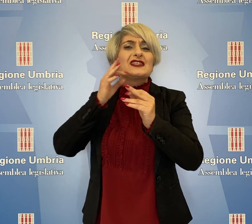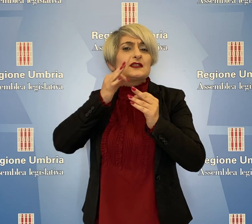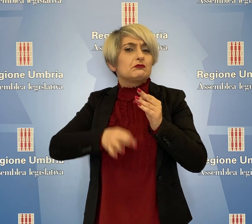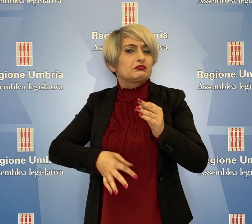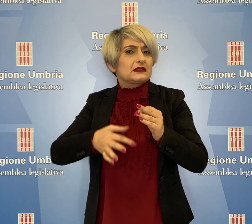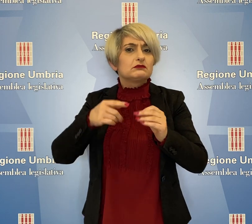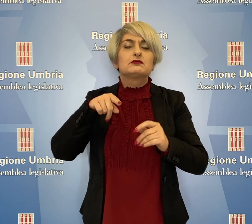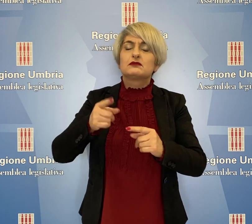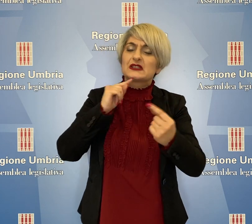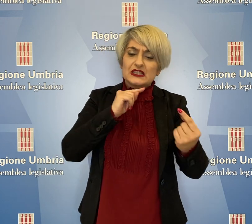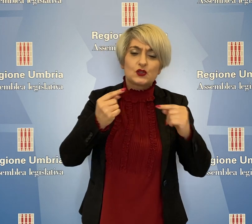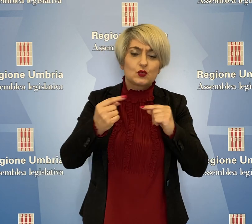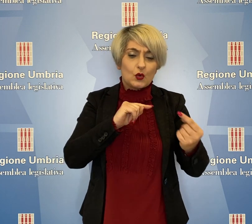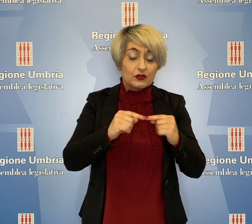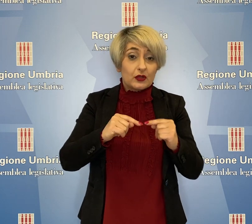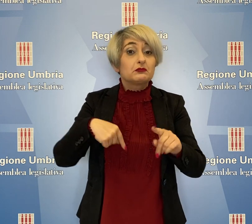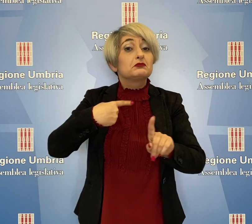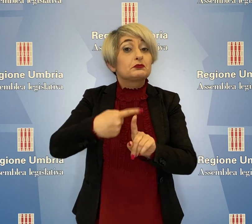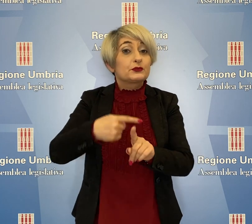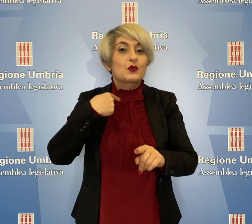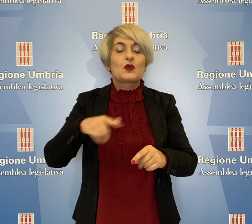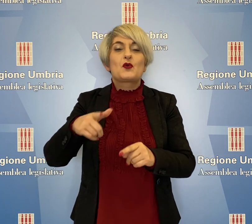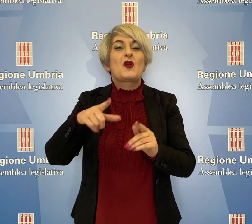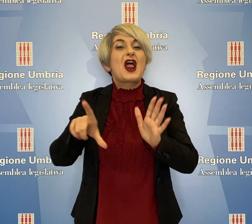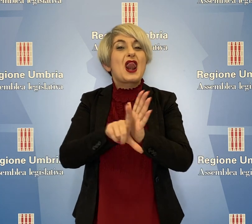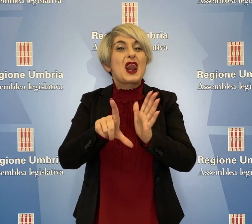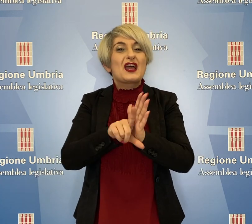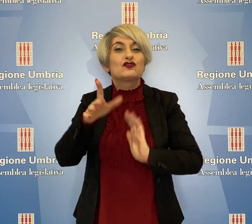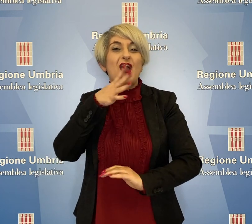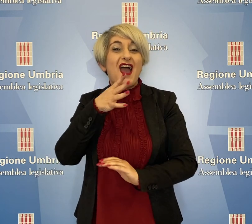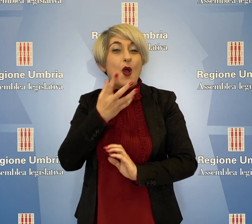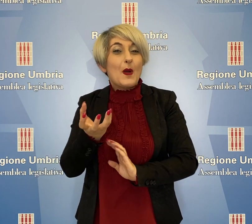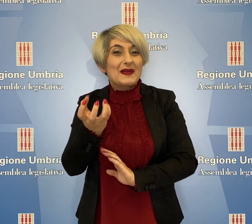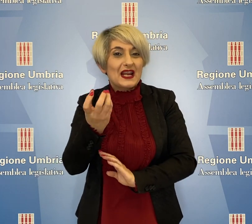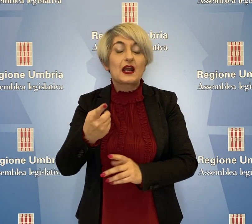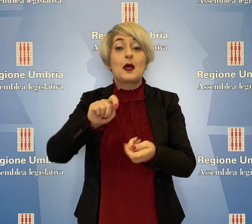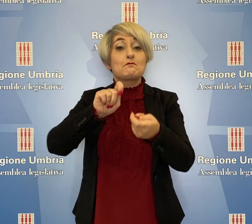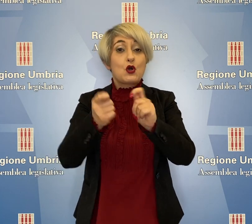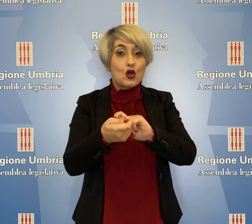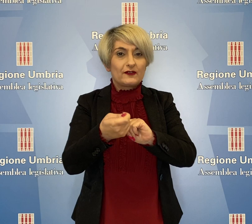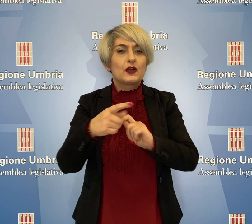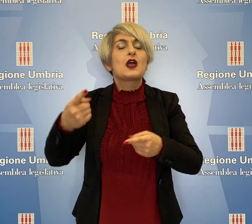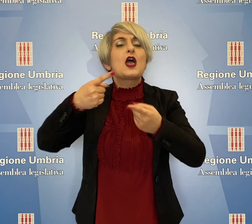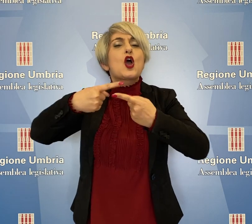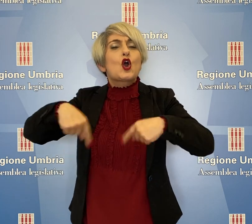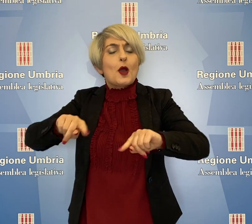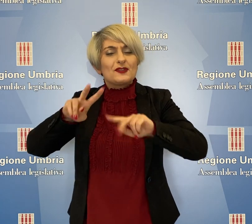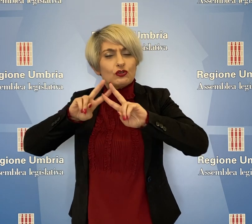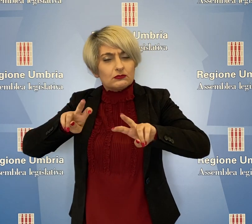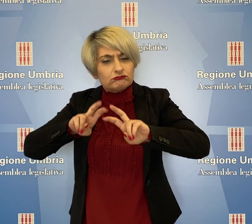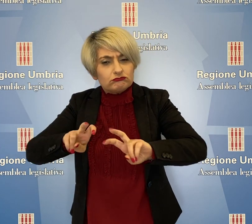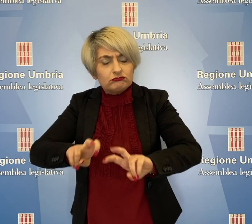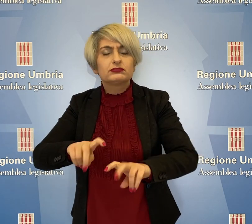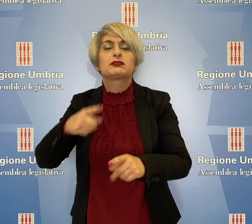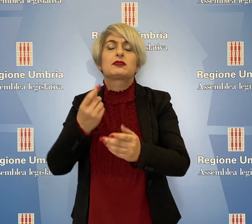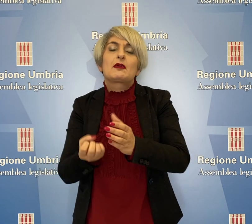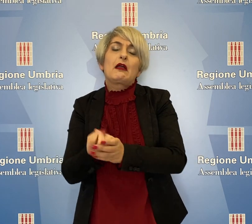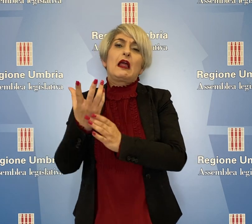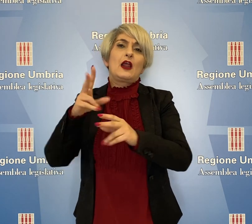è stata modificata la legge sulle acque minerali ed è stata istituita una nuova commissione di inchiesta durante